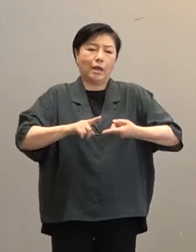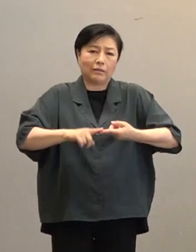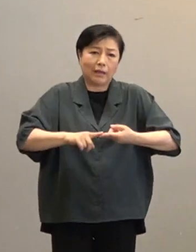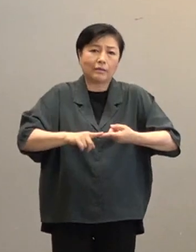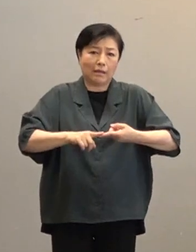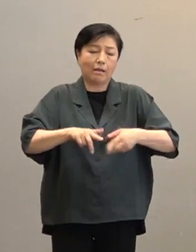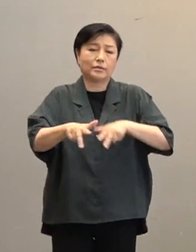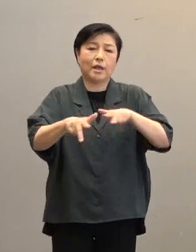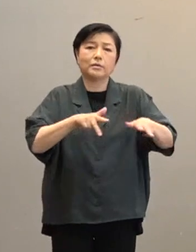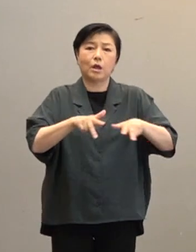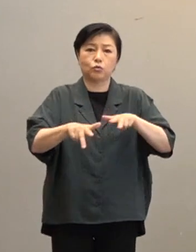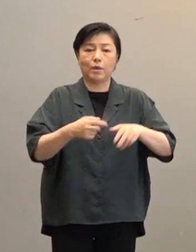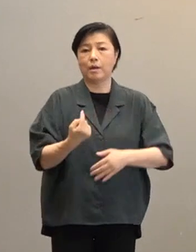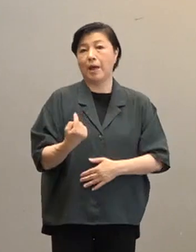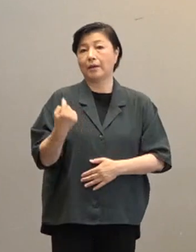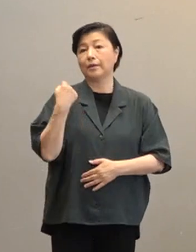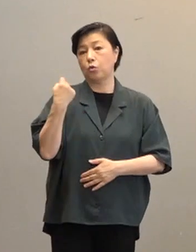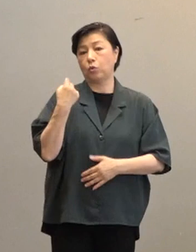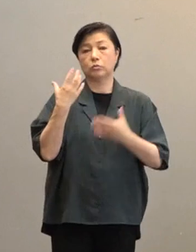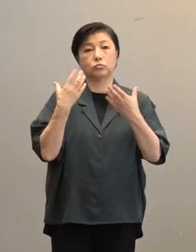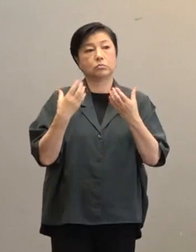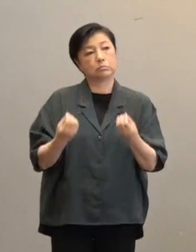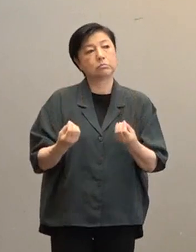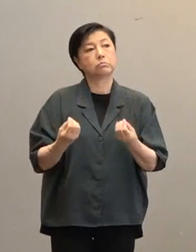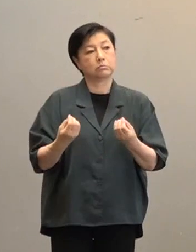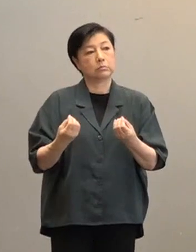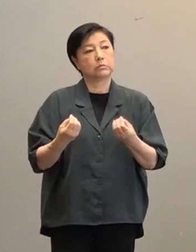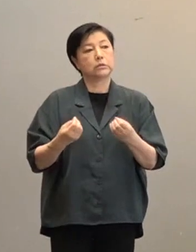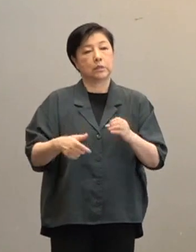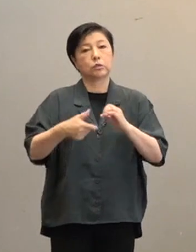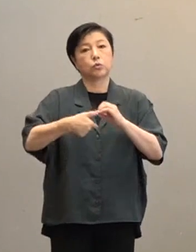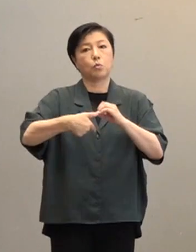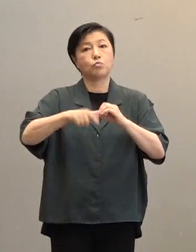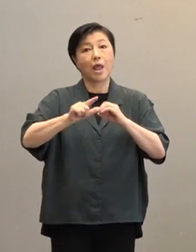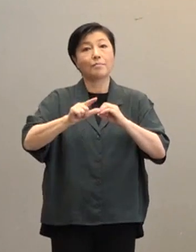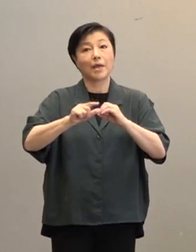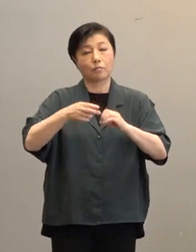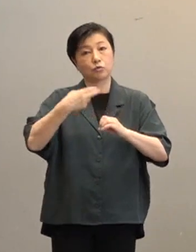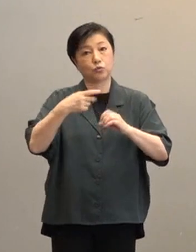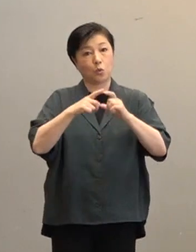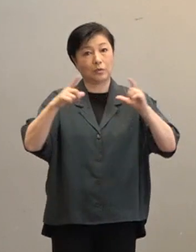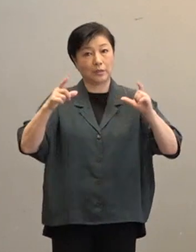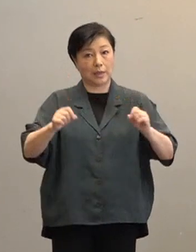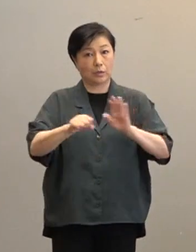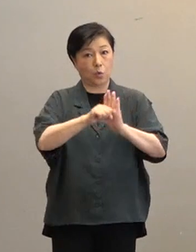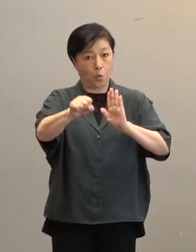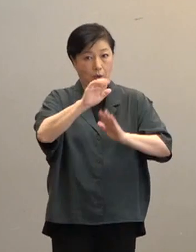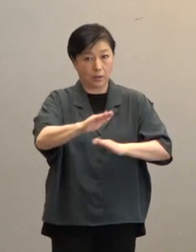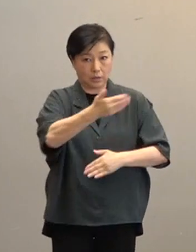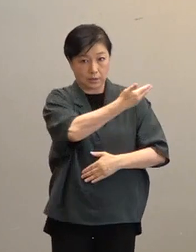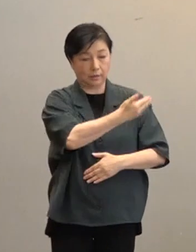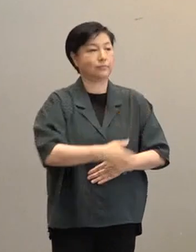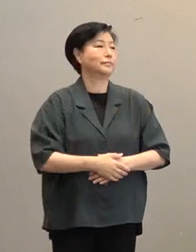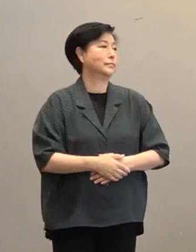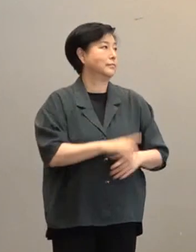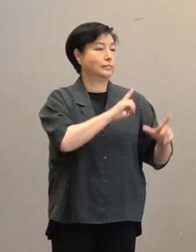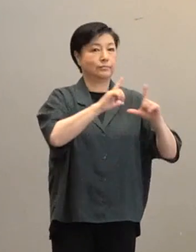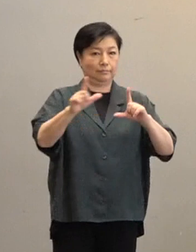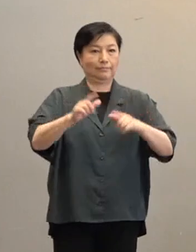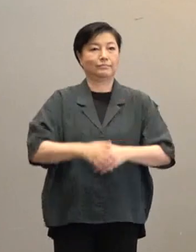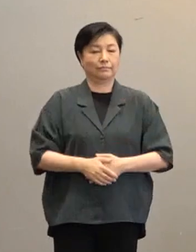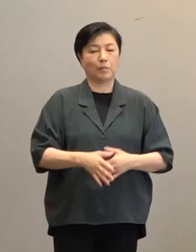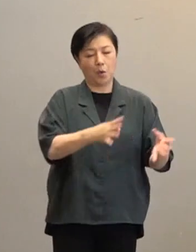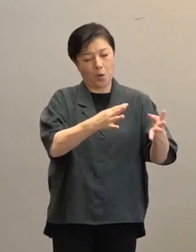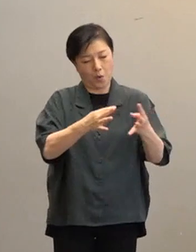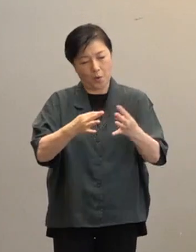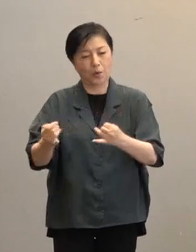と思うんですけども、まず昨日で終了してですね、このプレミアム食事券 その効果といいますか、どのように見てらっしゃるか教えていただけますでしょうか。 は い、 大変多くの